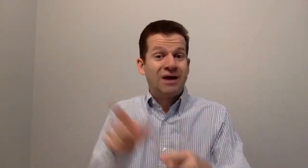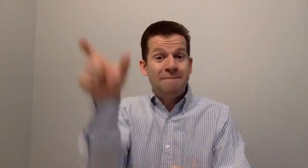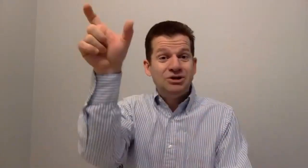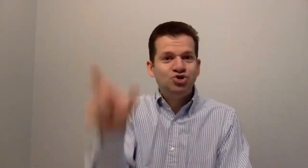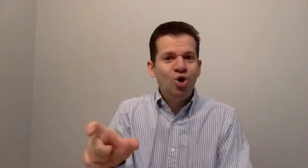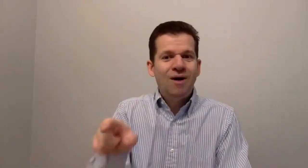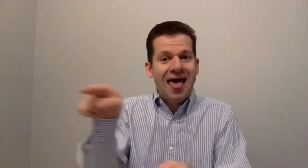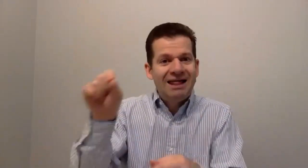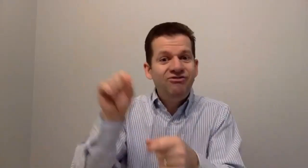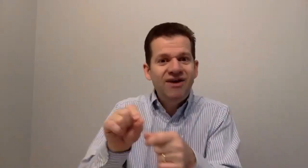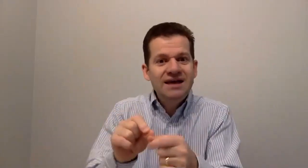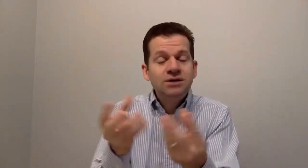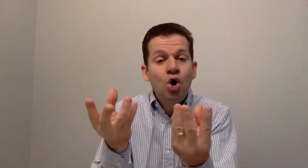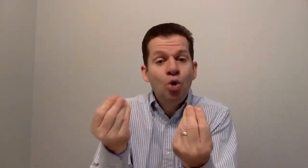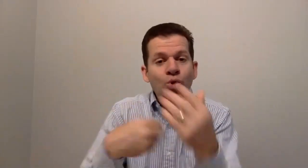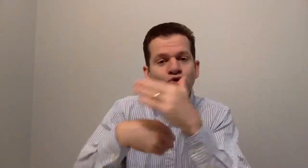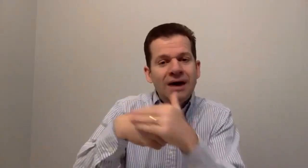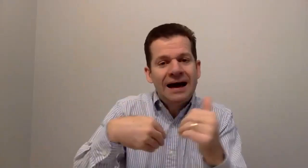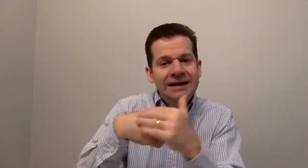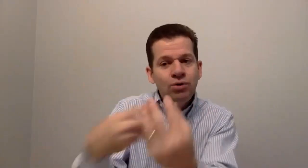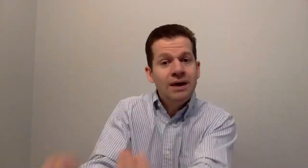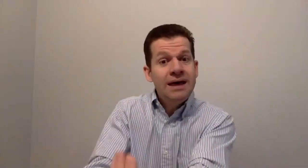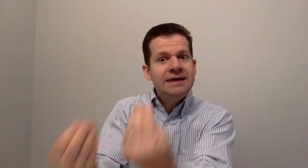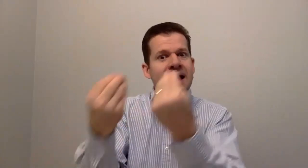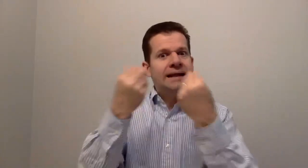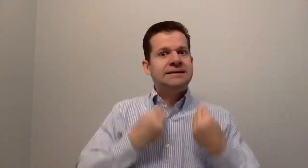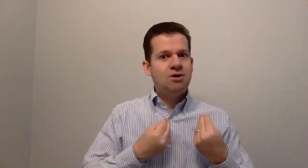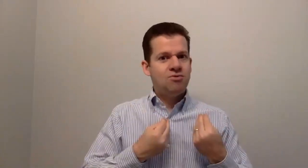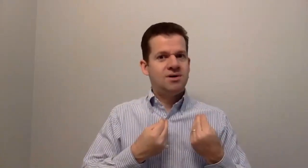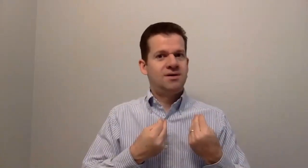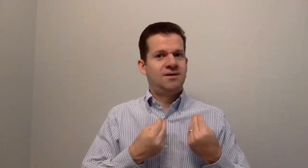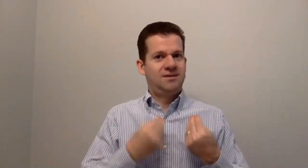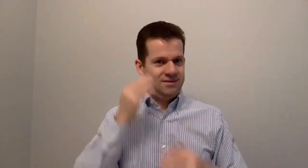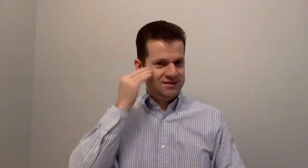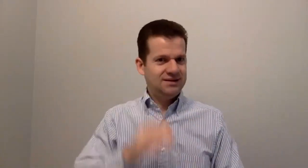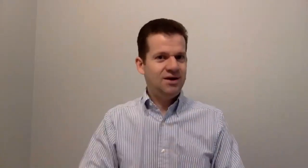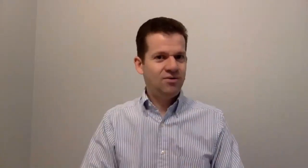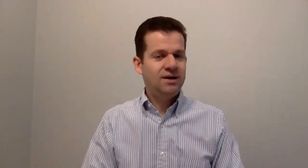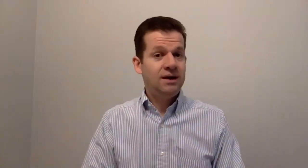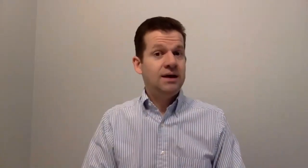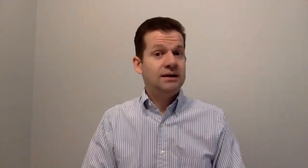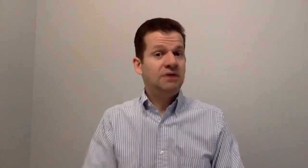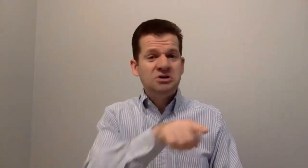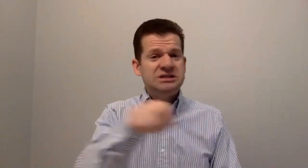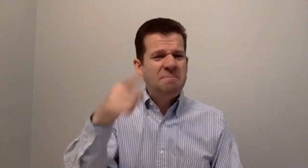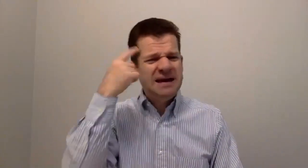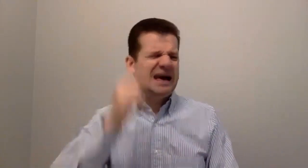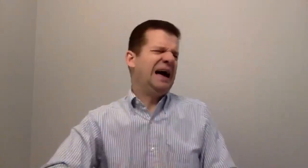porque a pessoa, ela fez com muito carinho e ela deu. Entendeu? Então, você pensa,